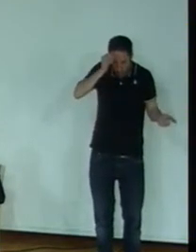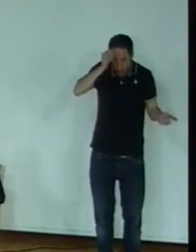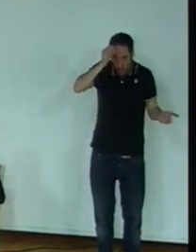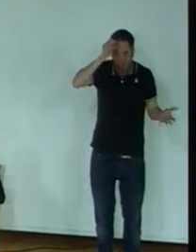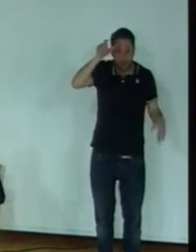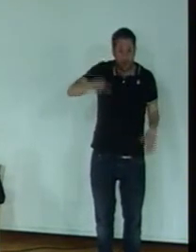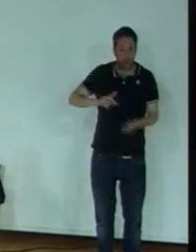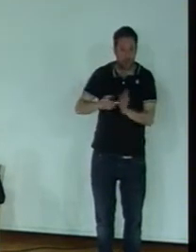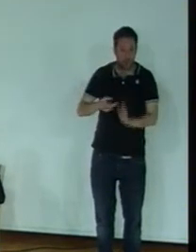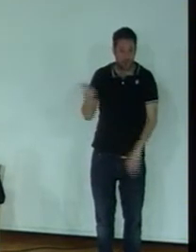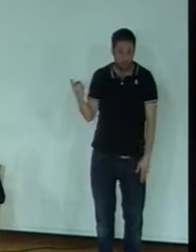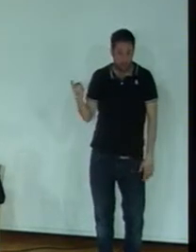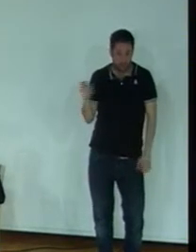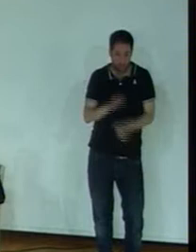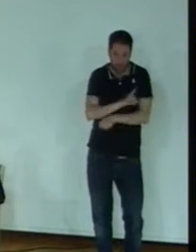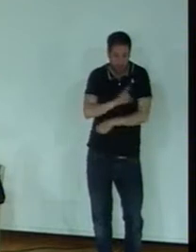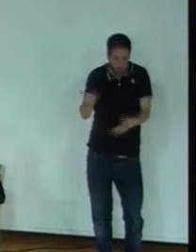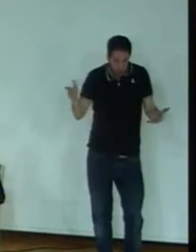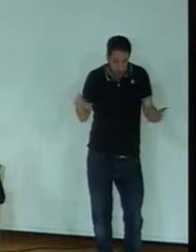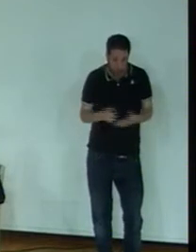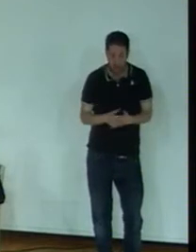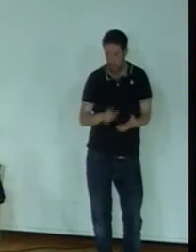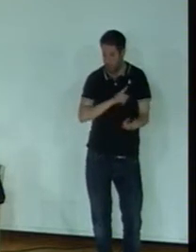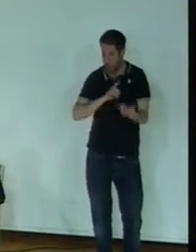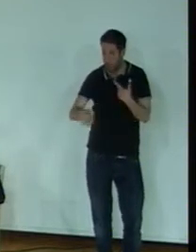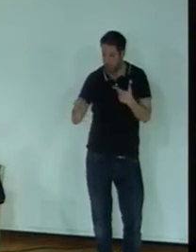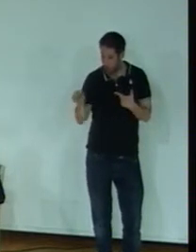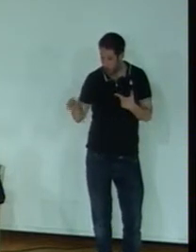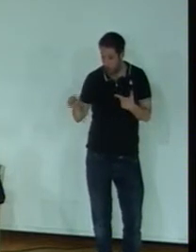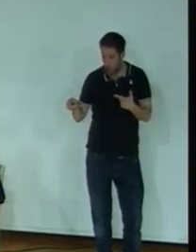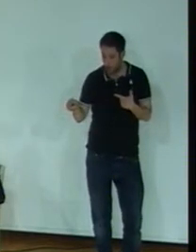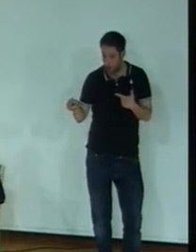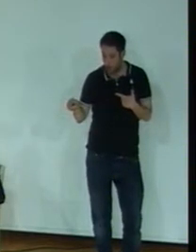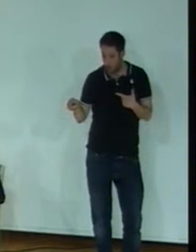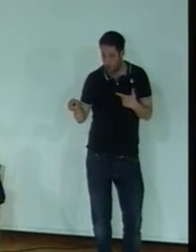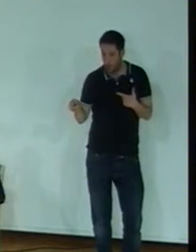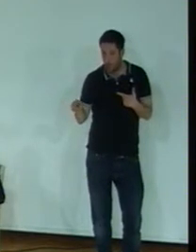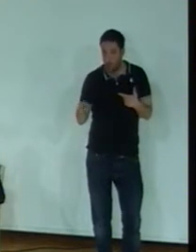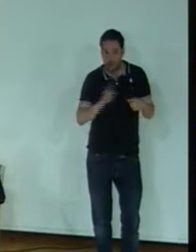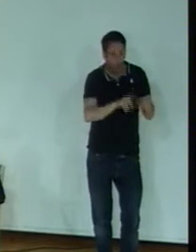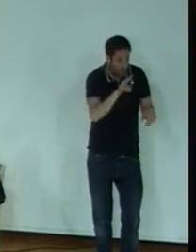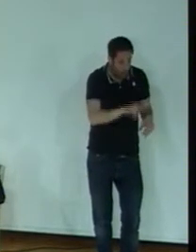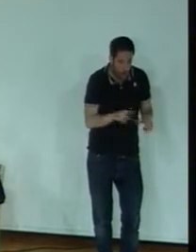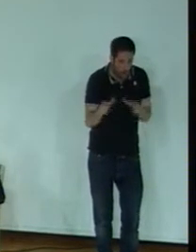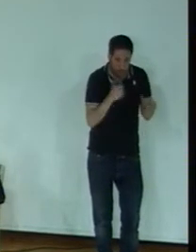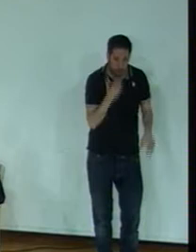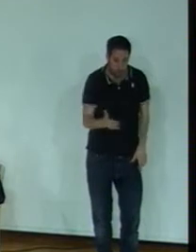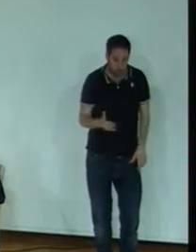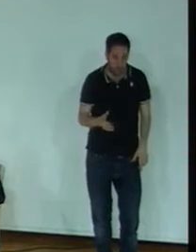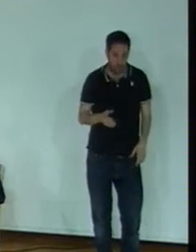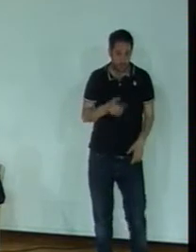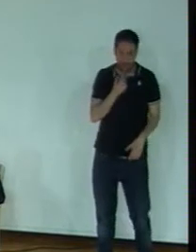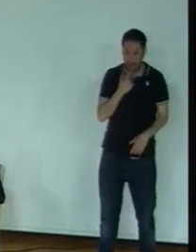un technicien seul ne suffirait pas. Et puis surtout, il n'aura aucun moyen de vérifier que c'est vrai. On ne va pas